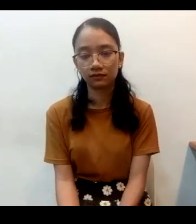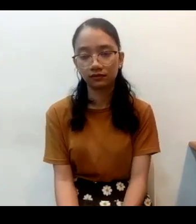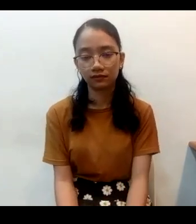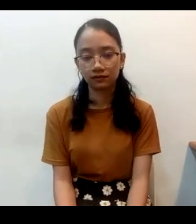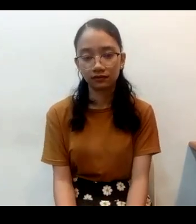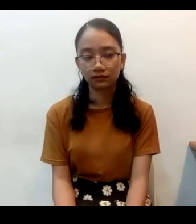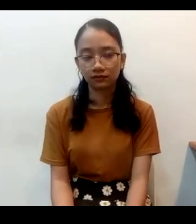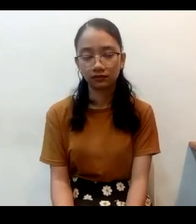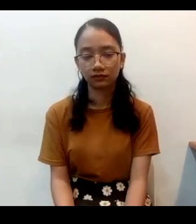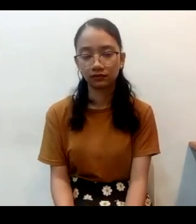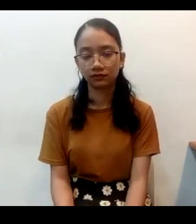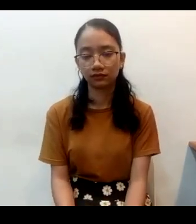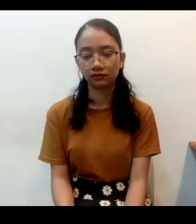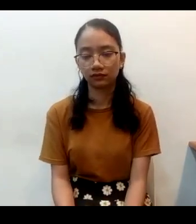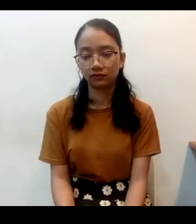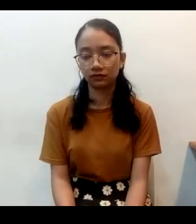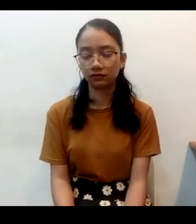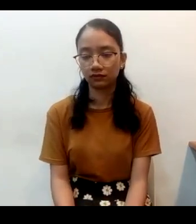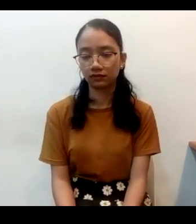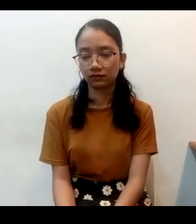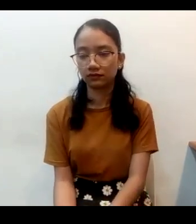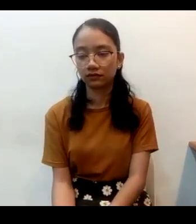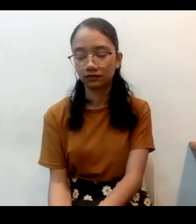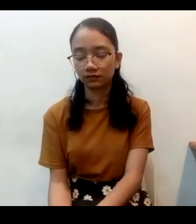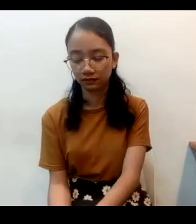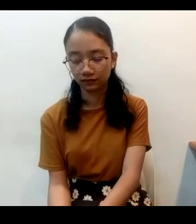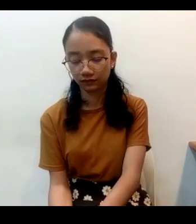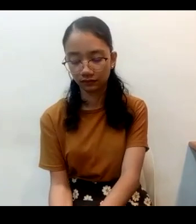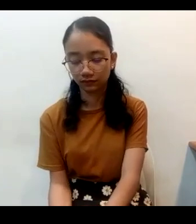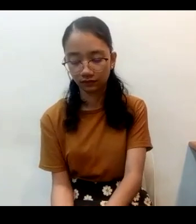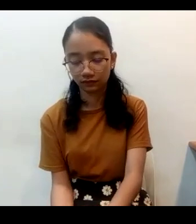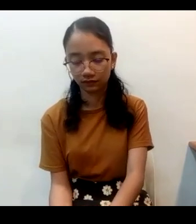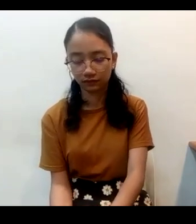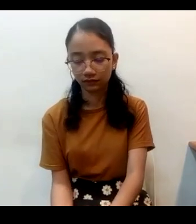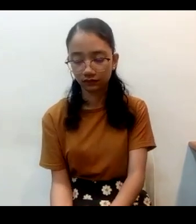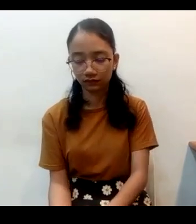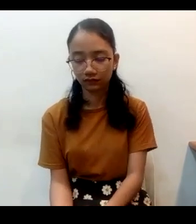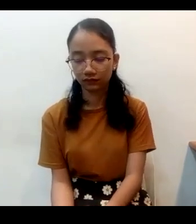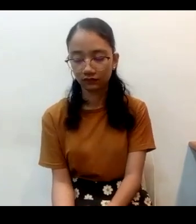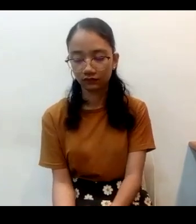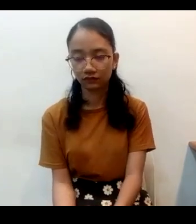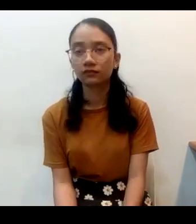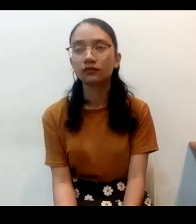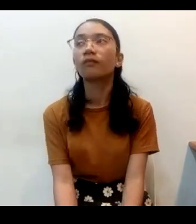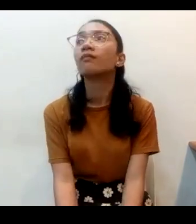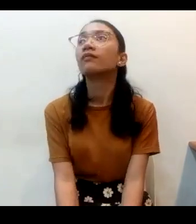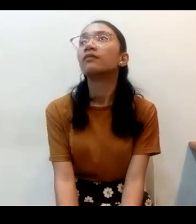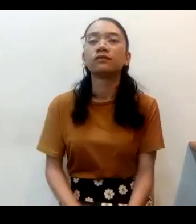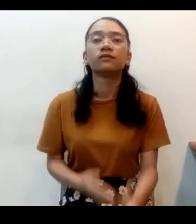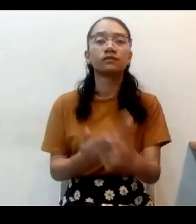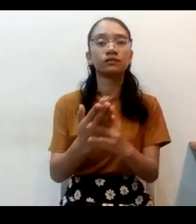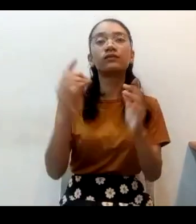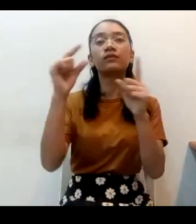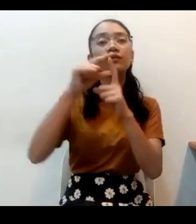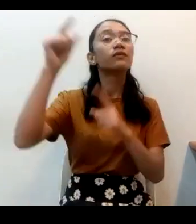na nagpapagalak sa puso. Ang utos ng Panginoon ay dalisay na nagpapaliwanag ng mga mata. Yes. Through the word of